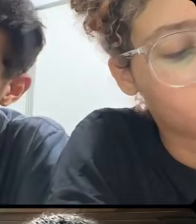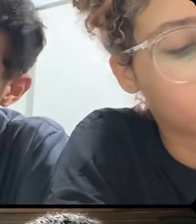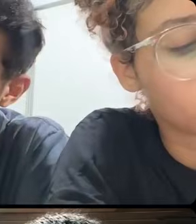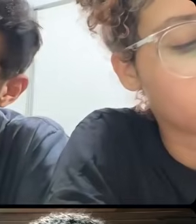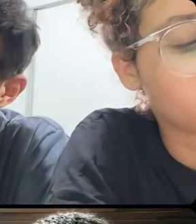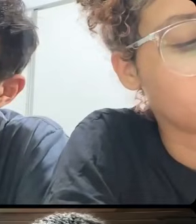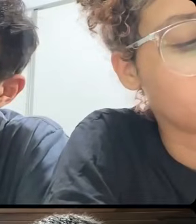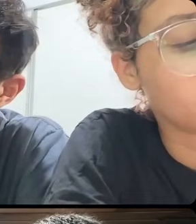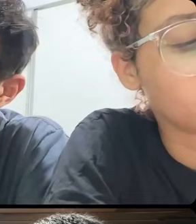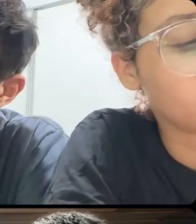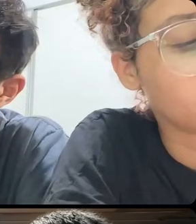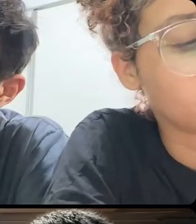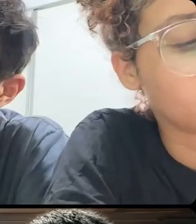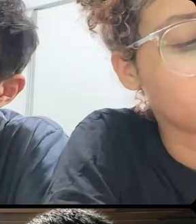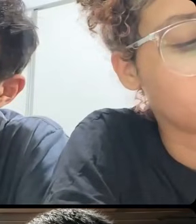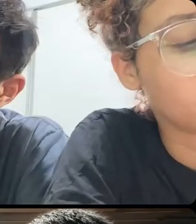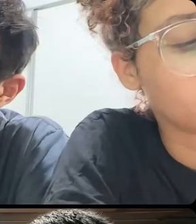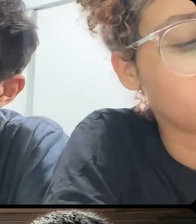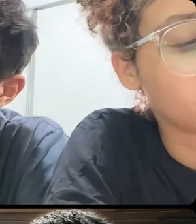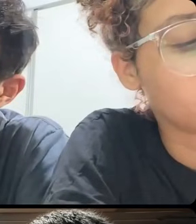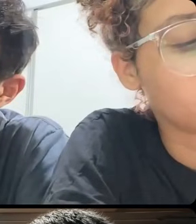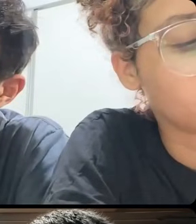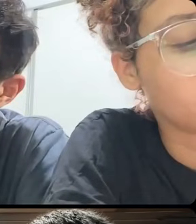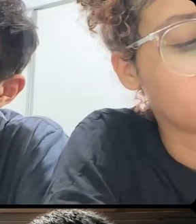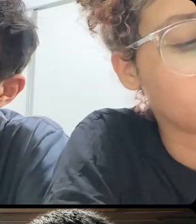alguma coisa, né? E